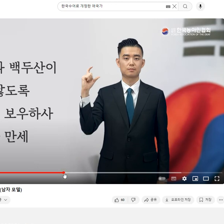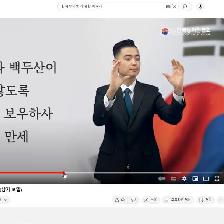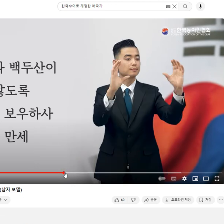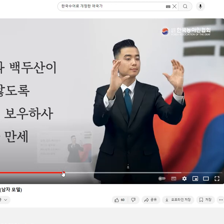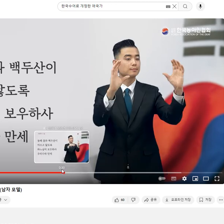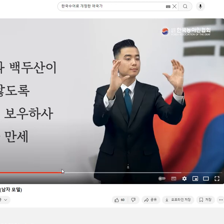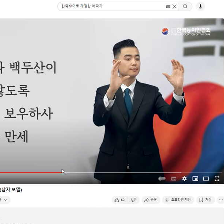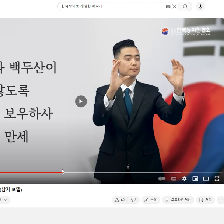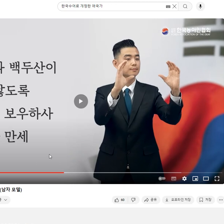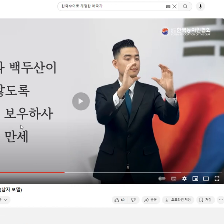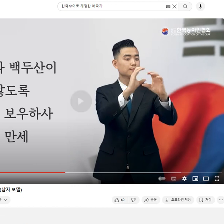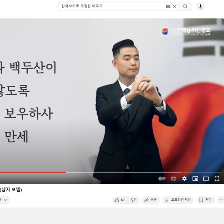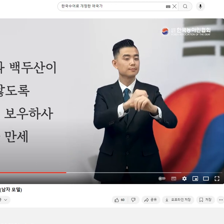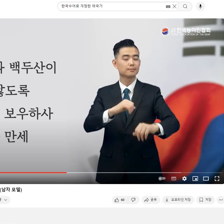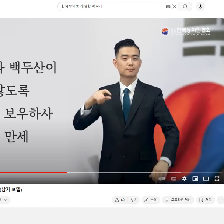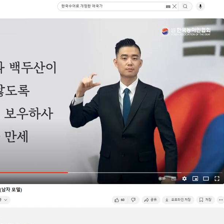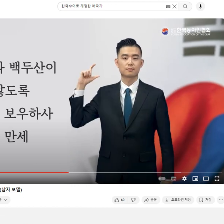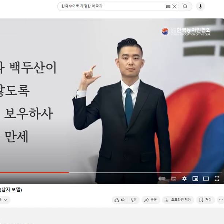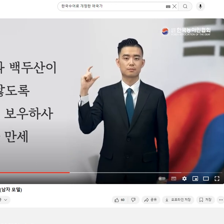밋밋하잖아요. 정보가 없잖아요.